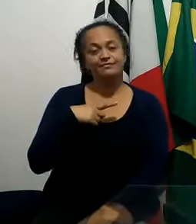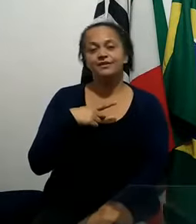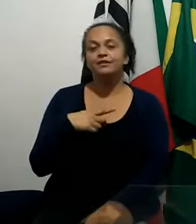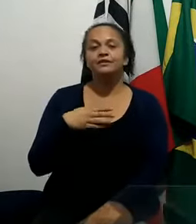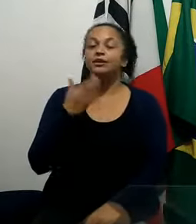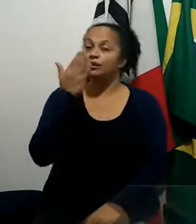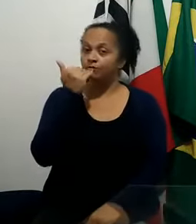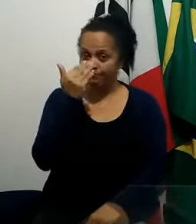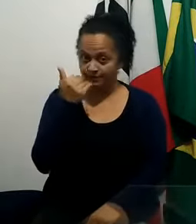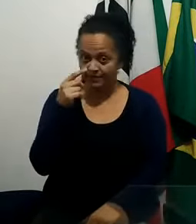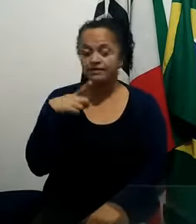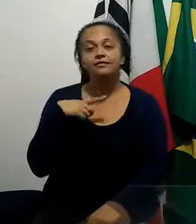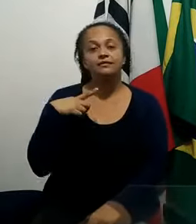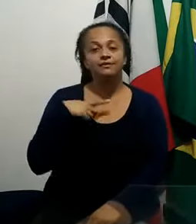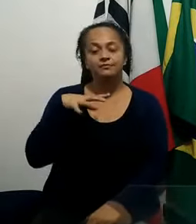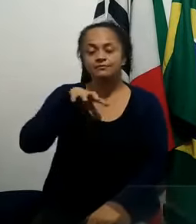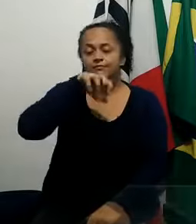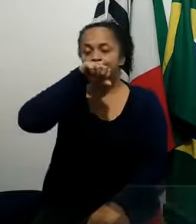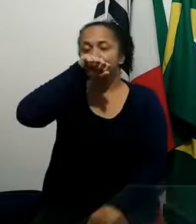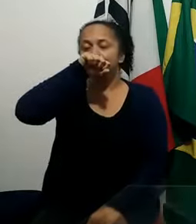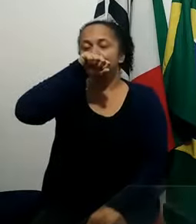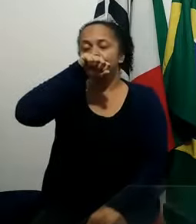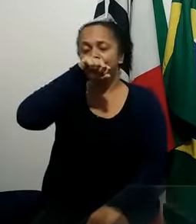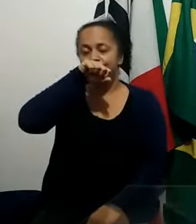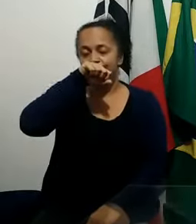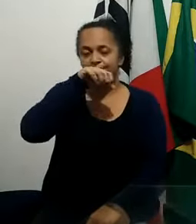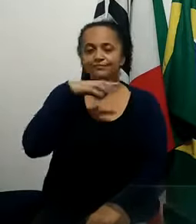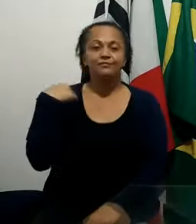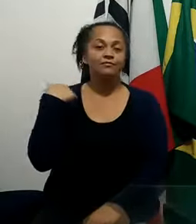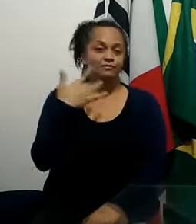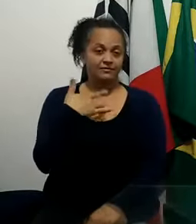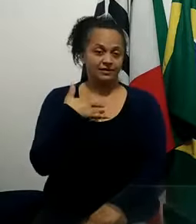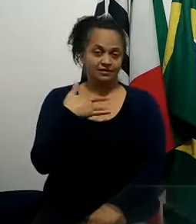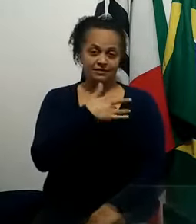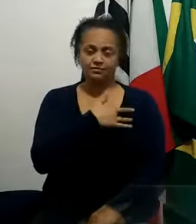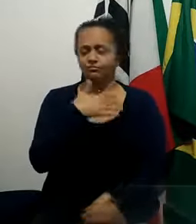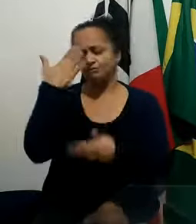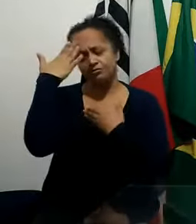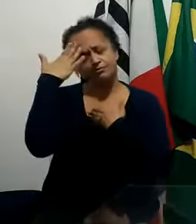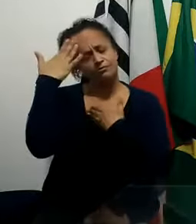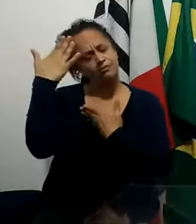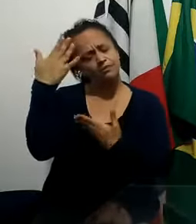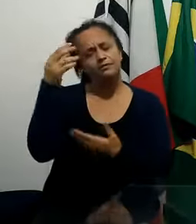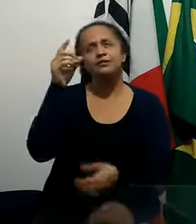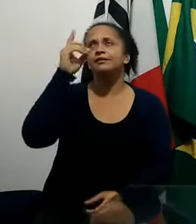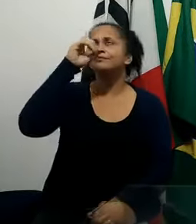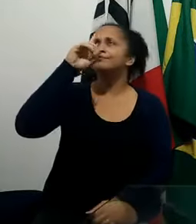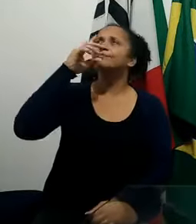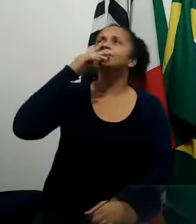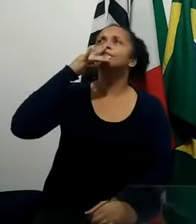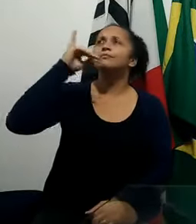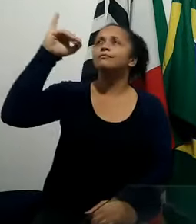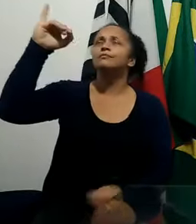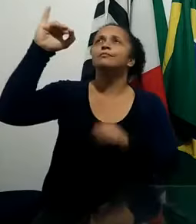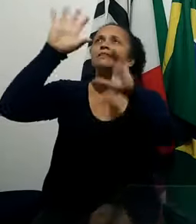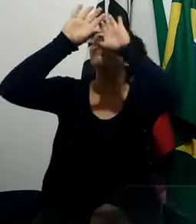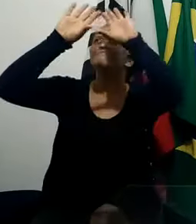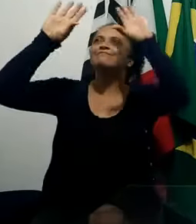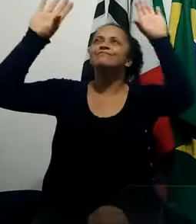da nossa mesa, o ar que a gente respira, nossa saúde. Muito obrigado, Pai Celestial,